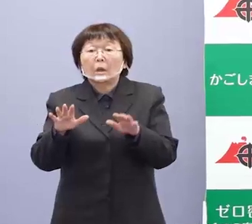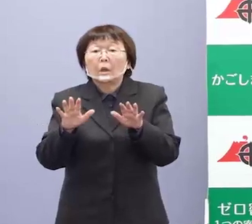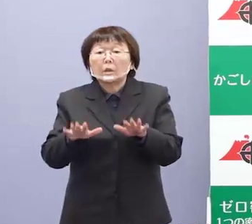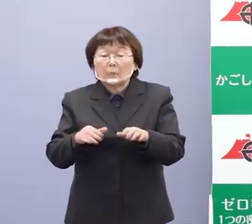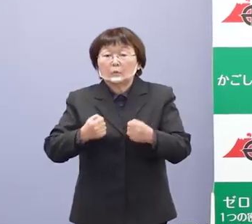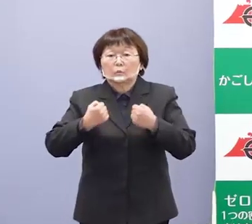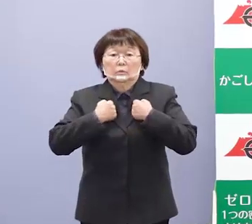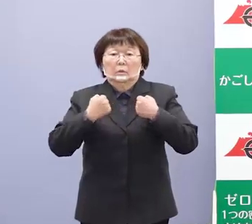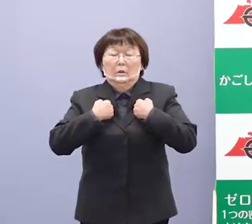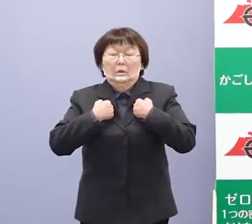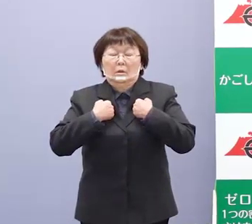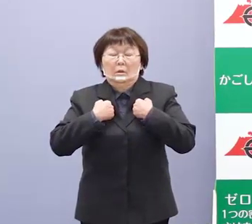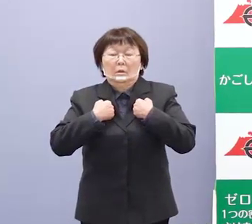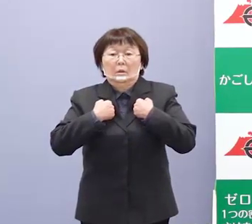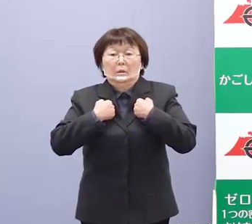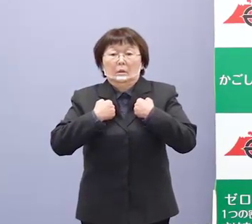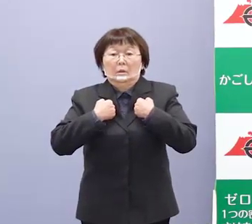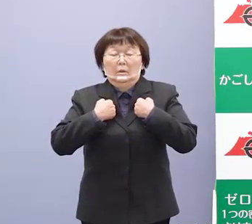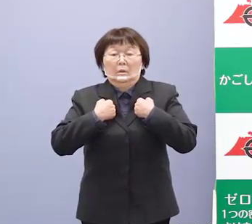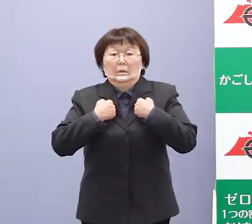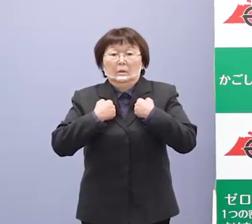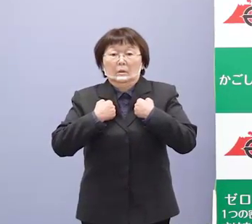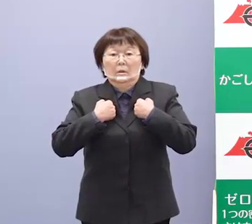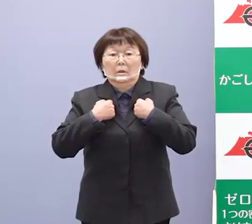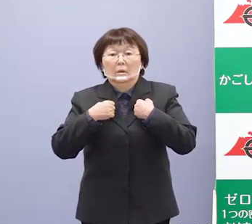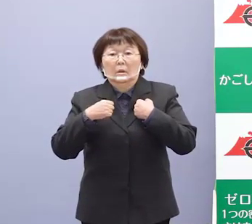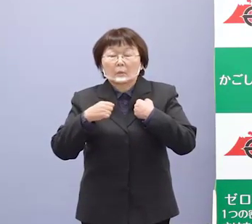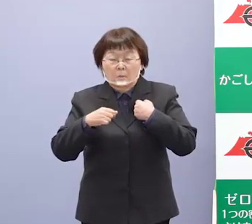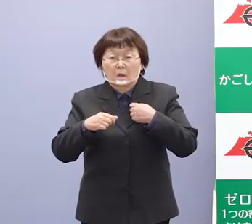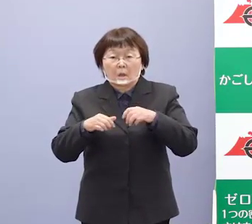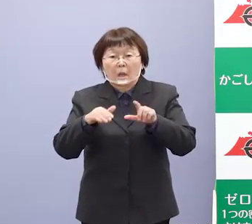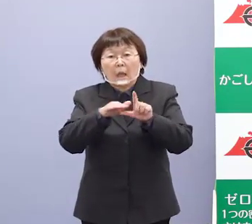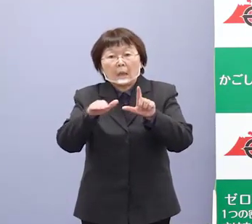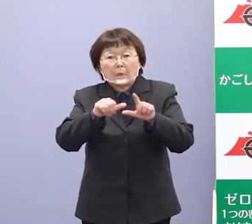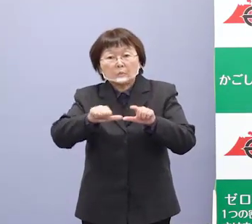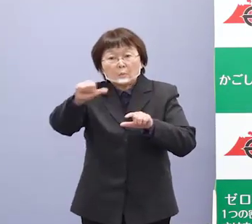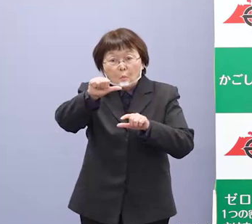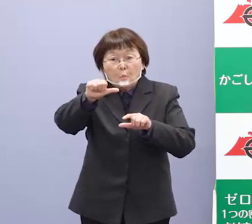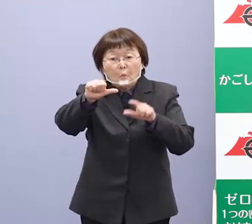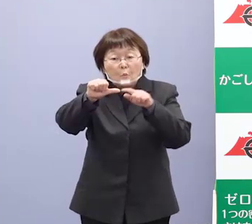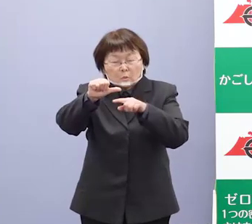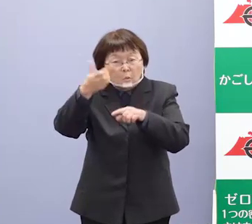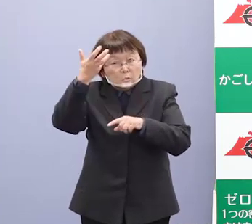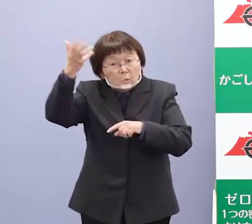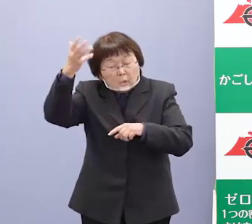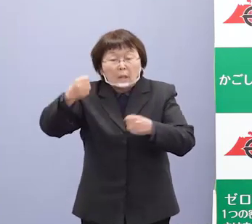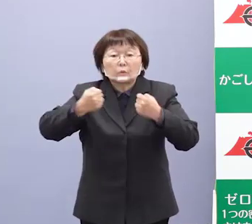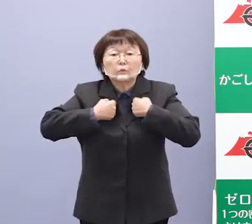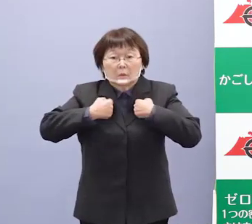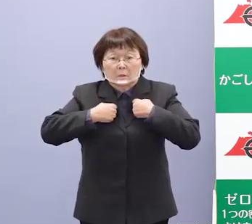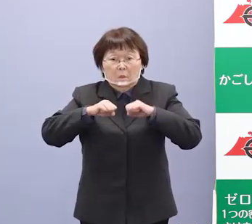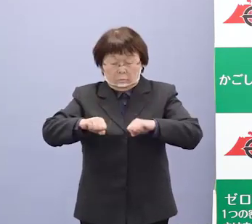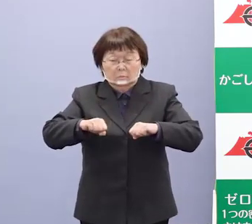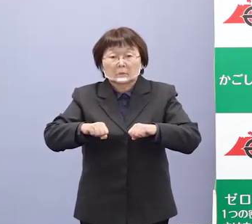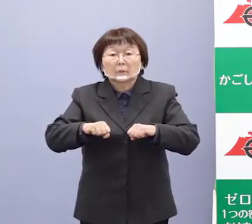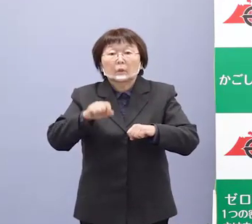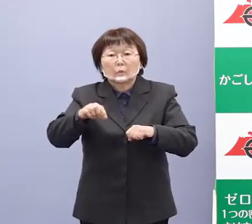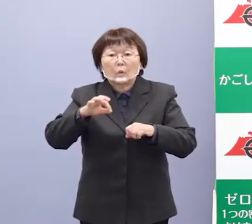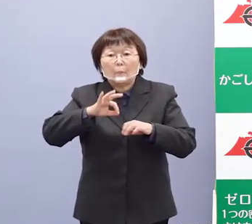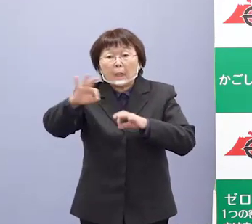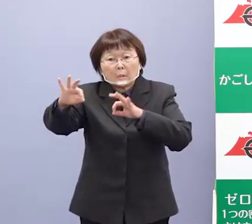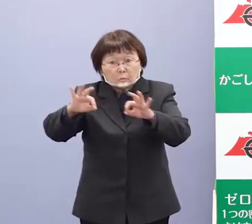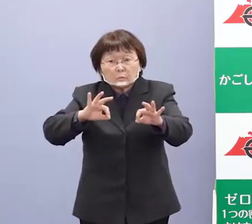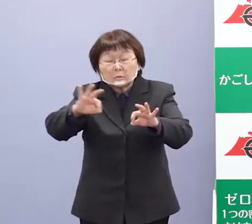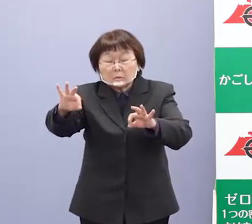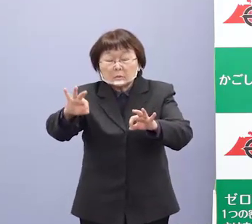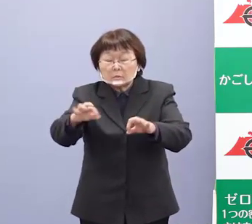練におきましても、このレベル5に上がったことを想定した訓練を行いますので、その際の、メールの発信までの